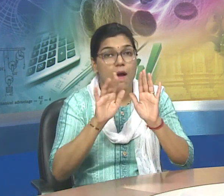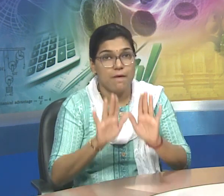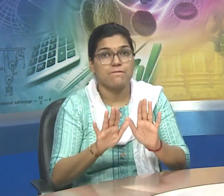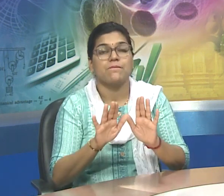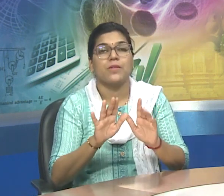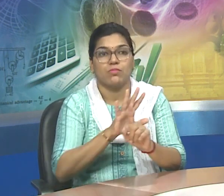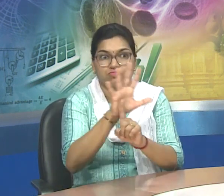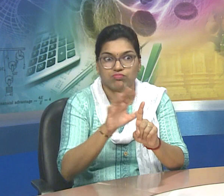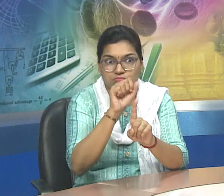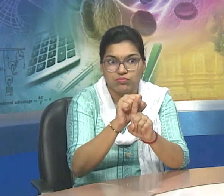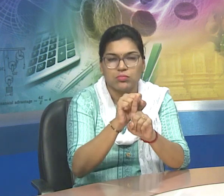नेशन अर्थात राष्ट्र